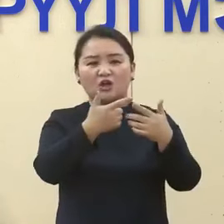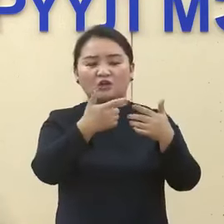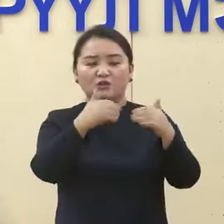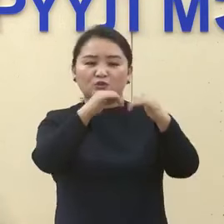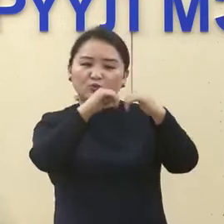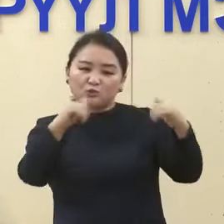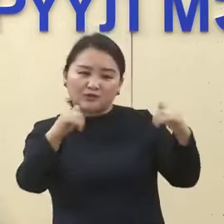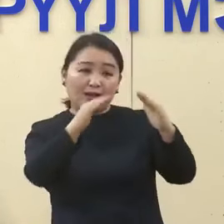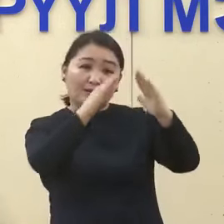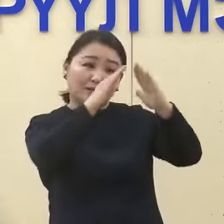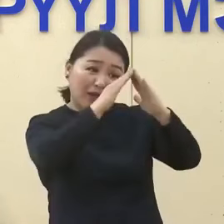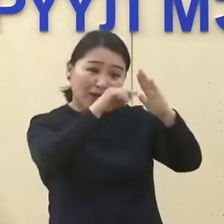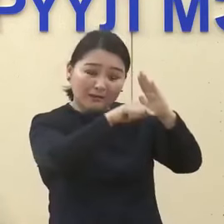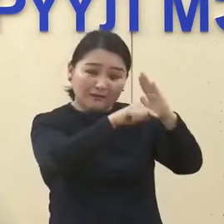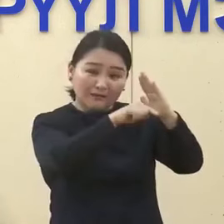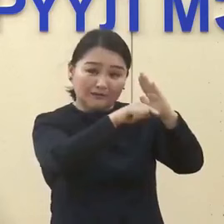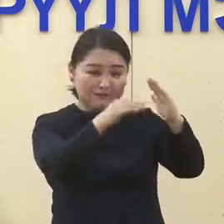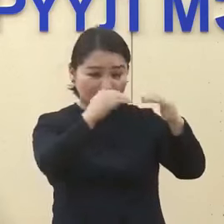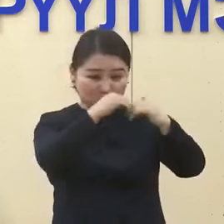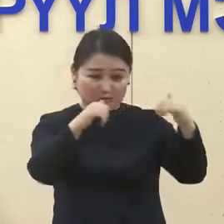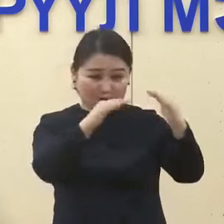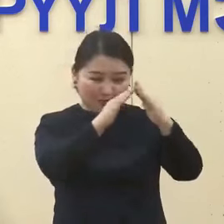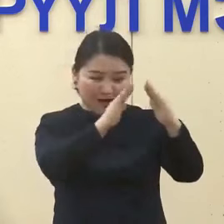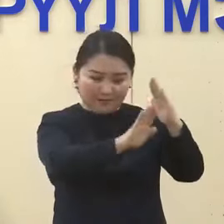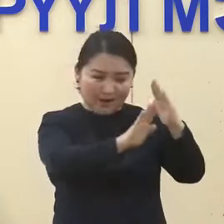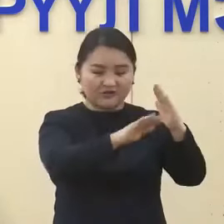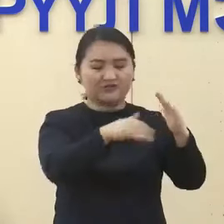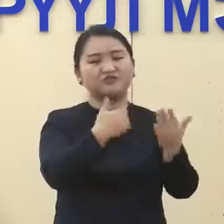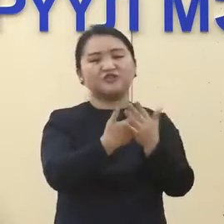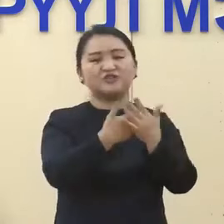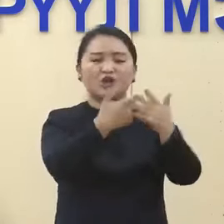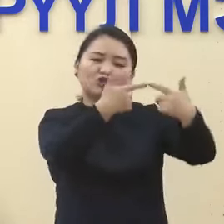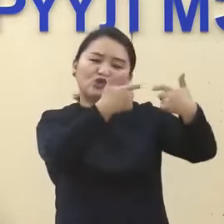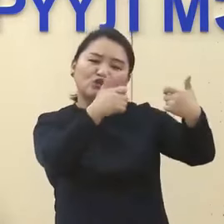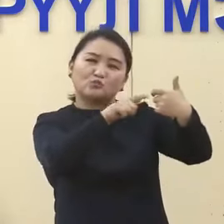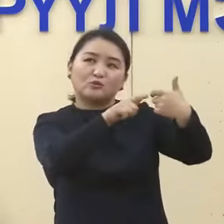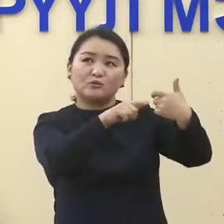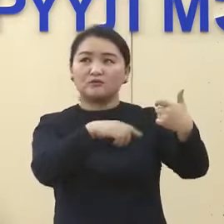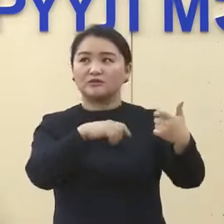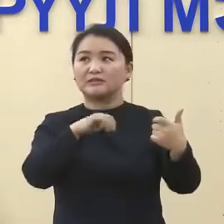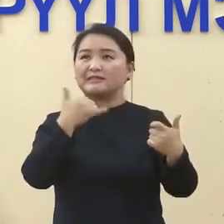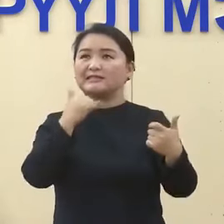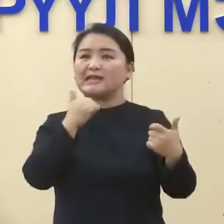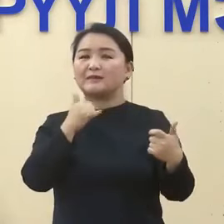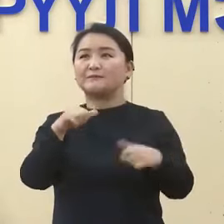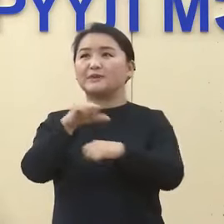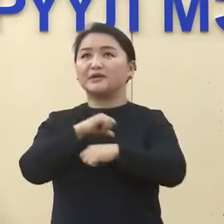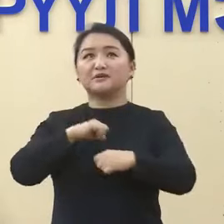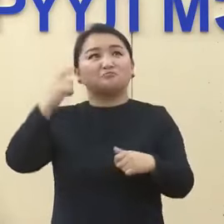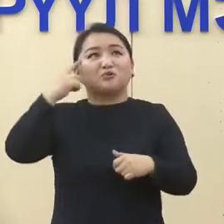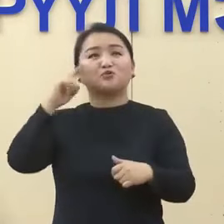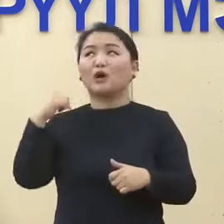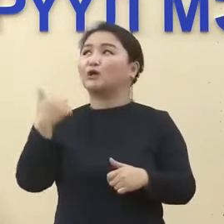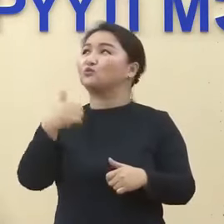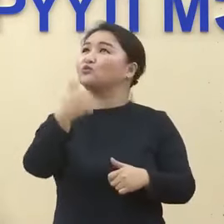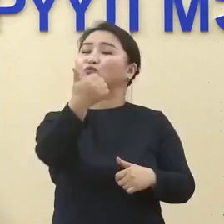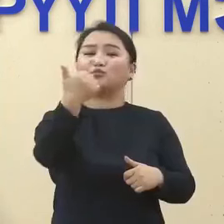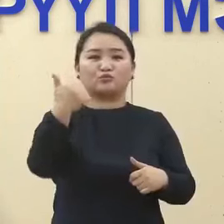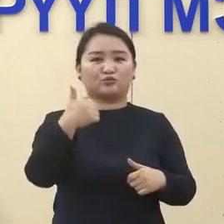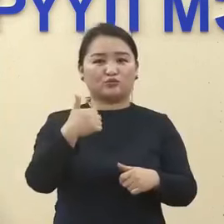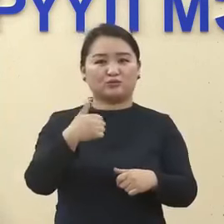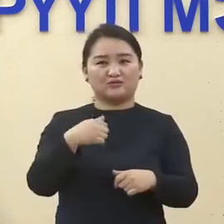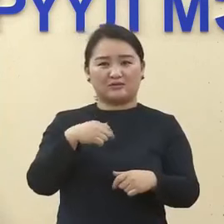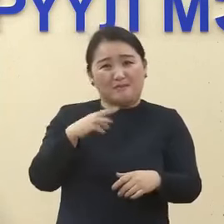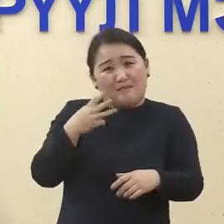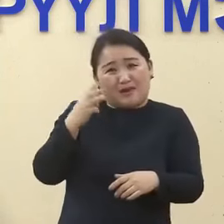Заштуудлын нэр бол ил зарлагдчих байгаа. Ил байгаа. Ил тод байгаа. Тий. Тэр бол